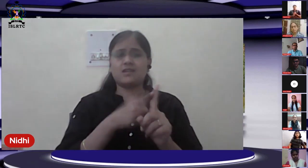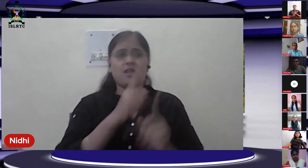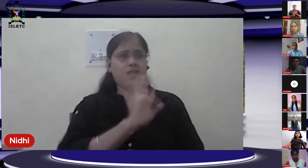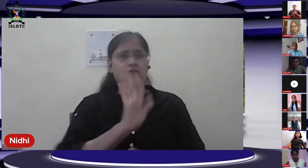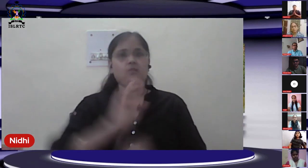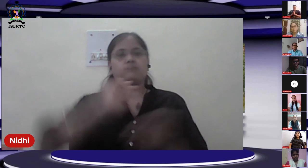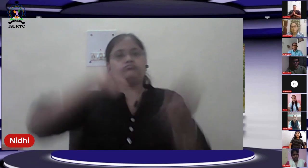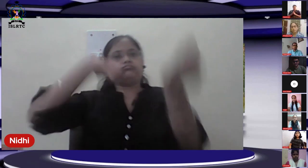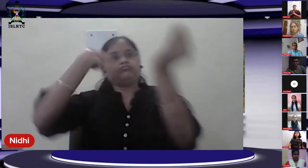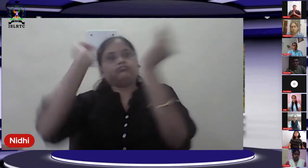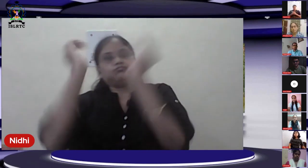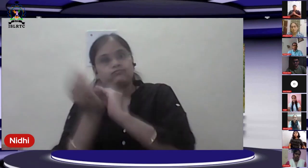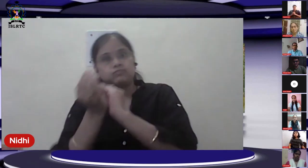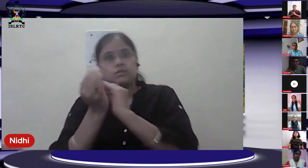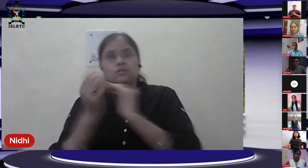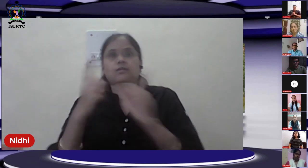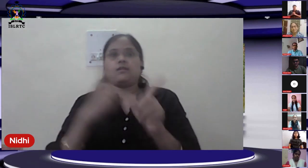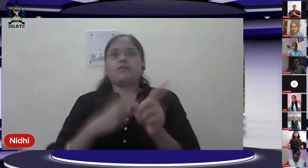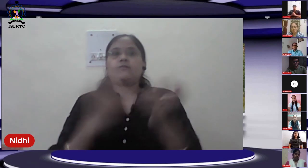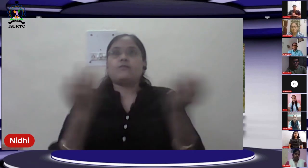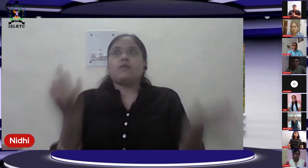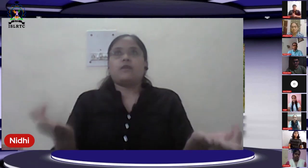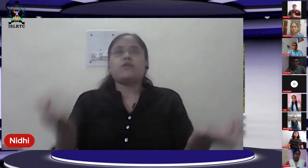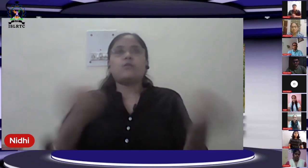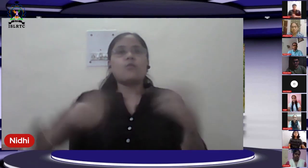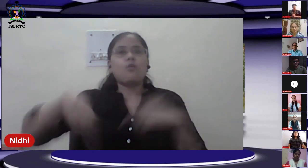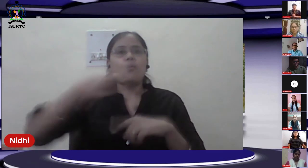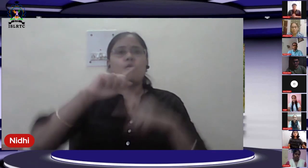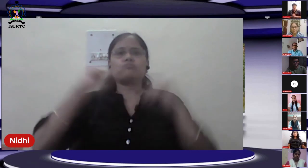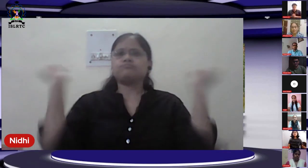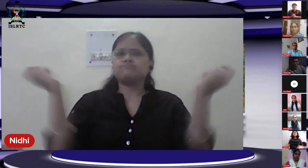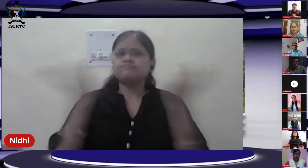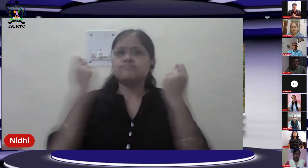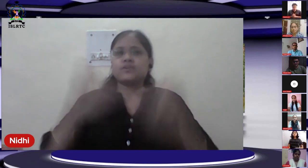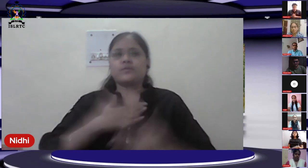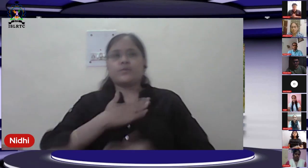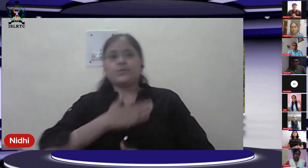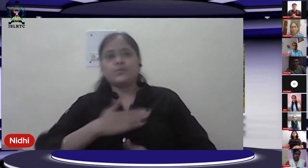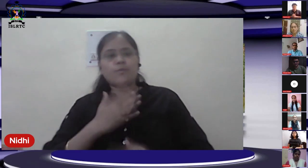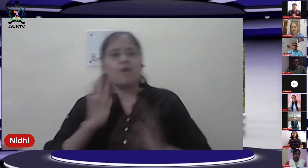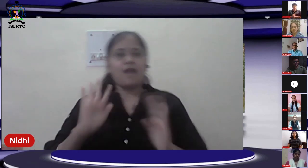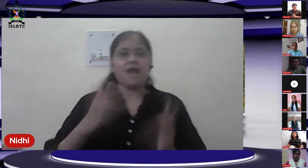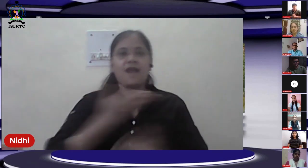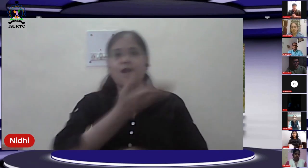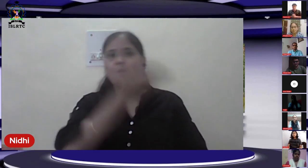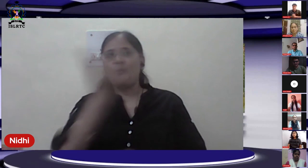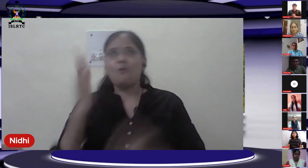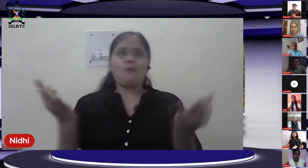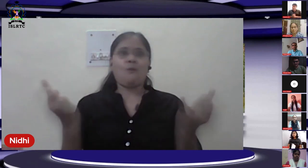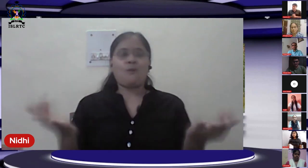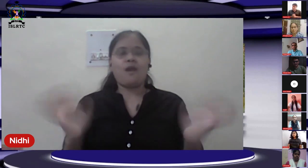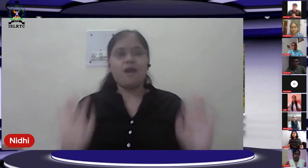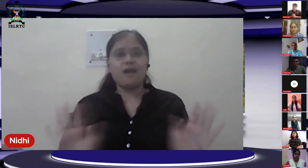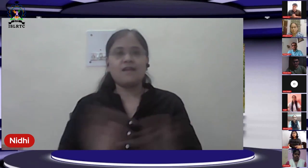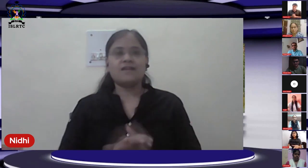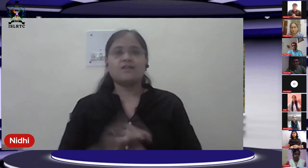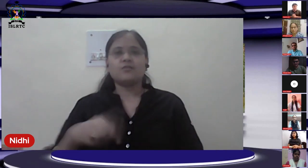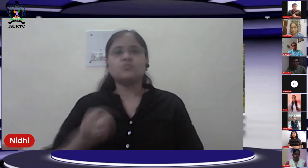बहुत बेहतर तरीके से मनाया जा रहा है, योगा दिवस भी, और सब लोग योगा कर रहे हैं। आज सुबह ही मैंने न्यूज देखी और